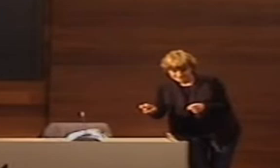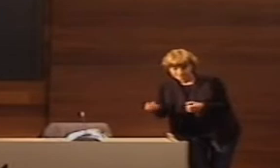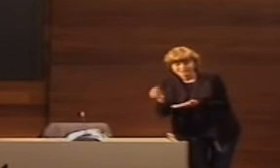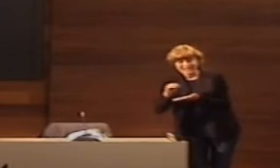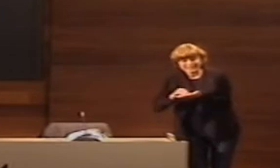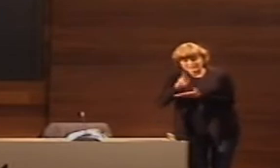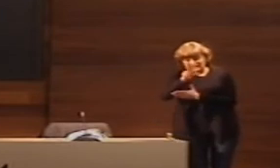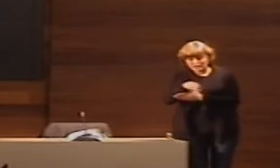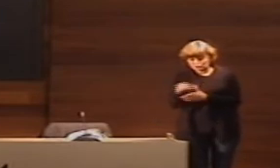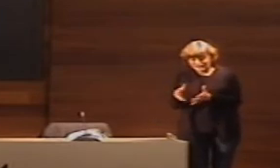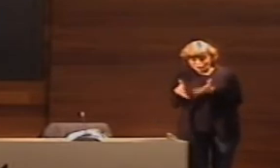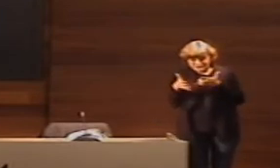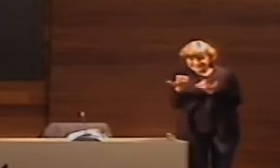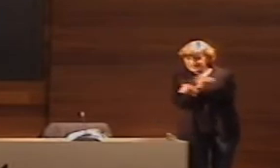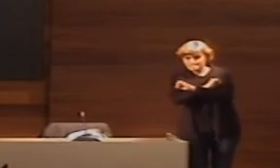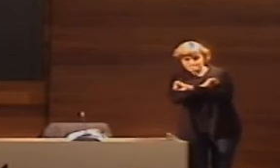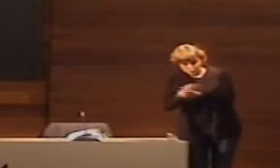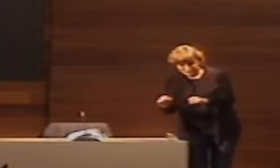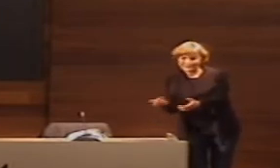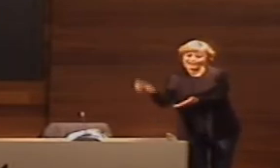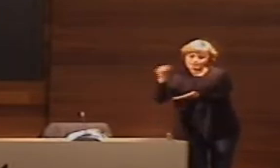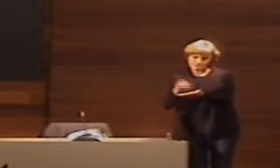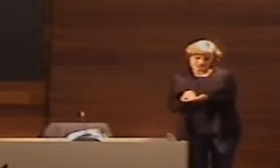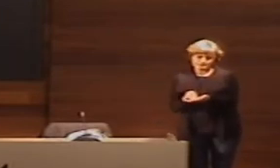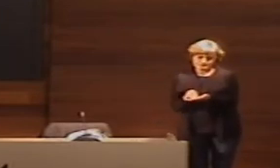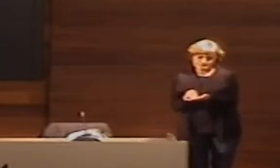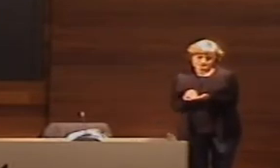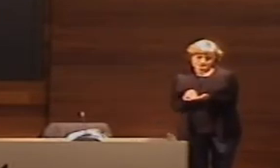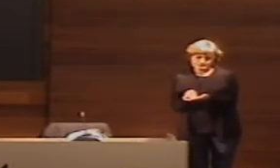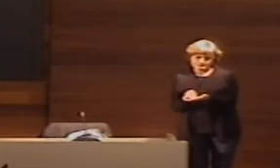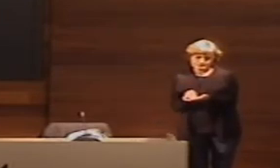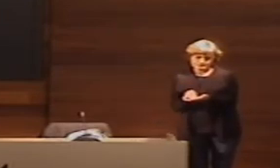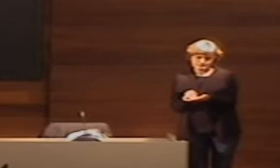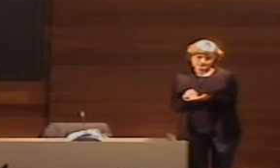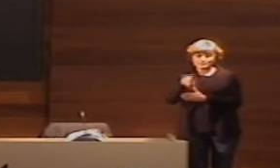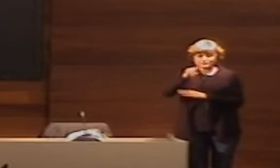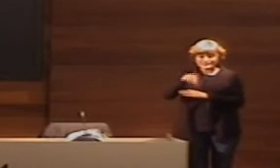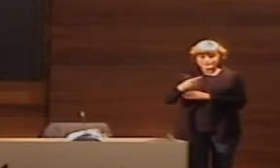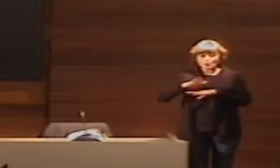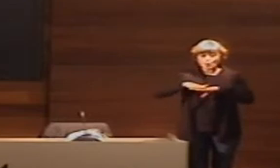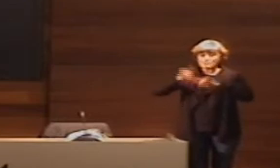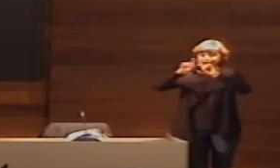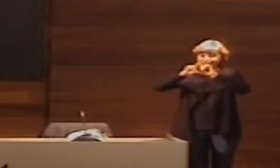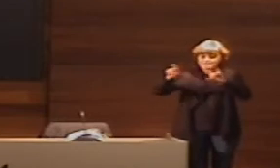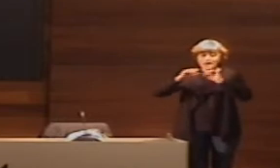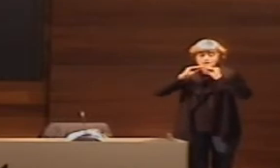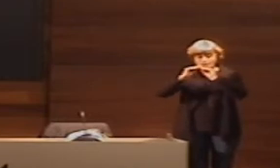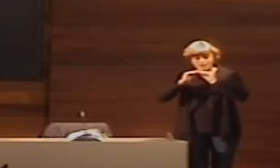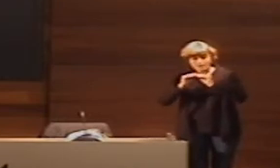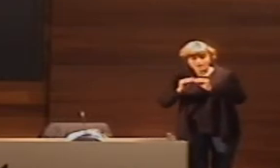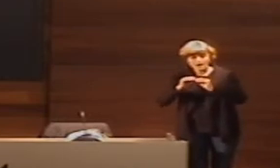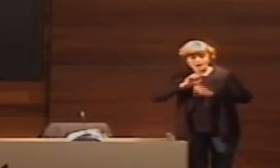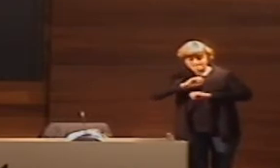Pero es que aparte solamente se ha aplicado la responsabilidad ampliada del productor para unos pocos productos,